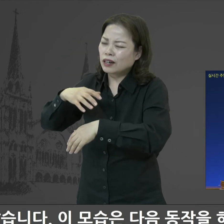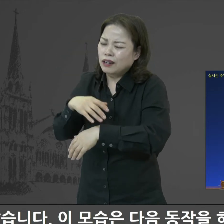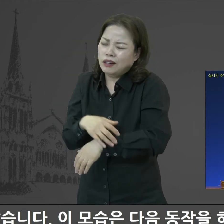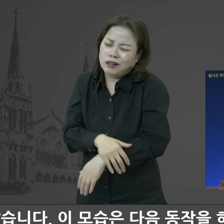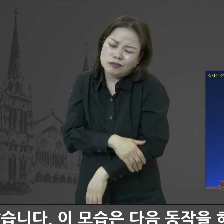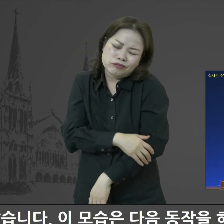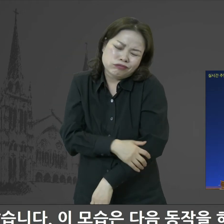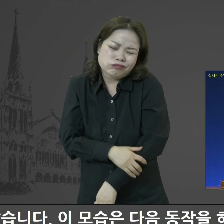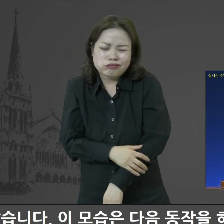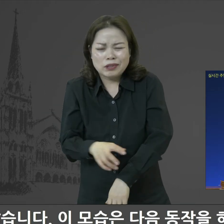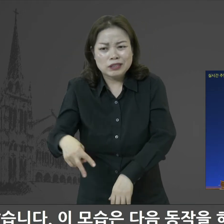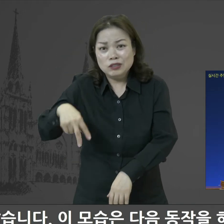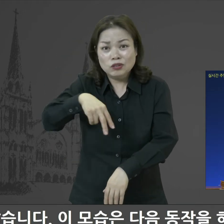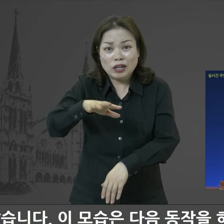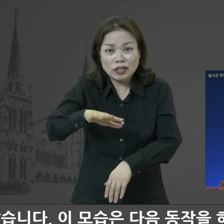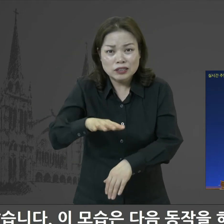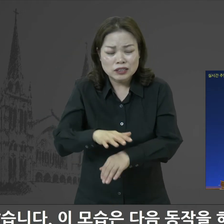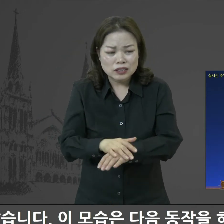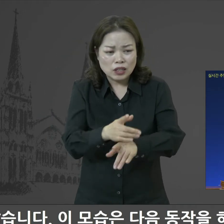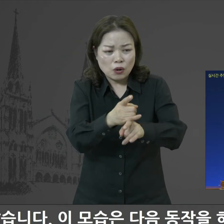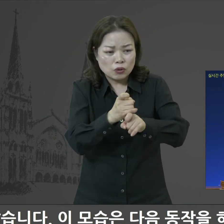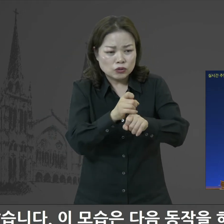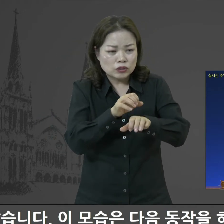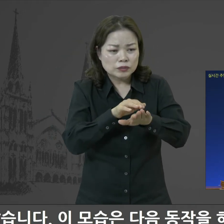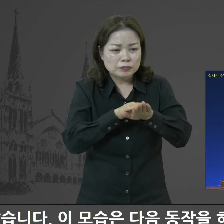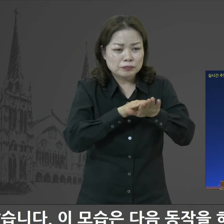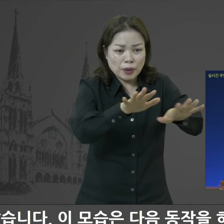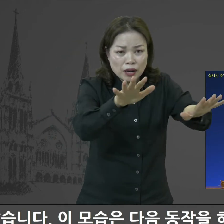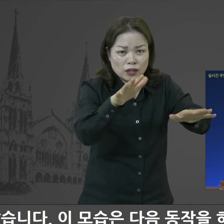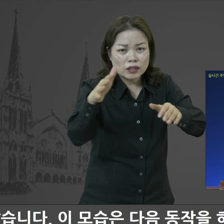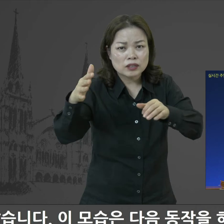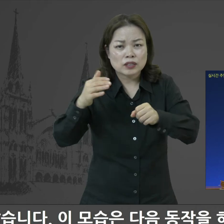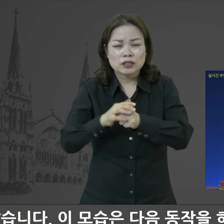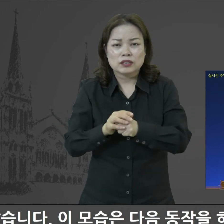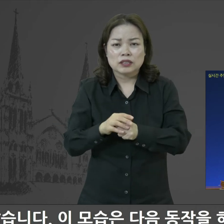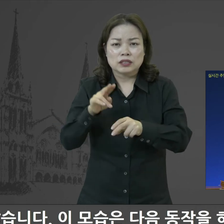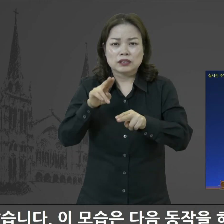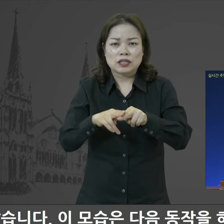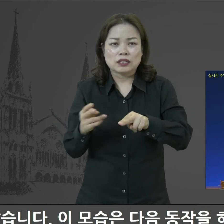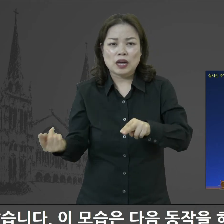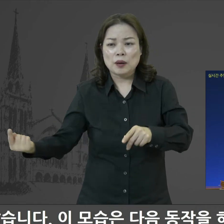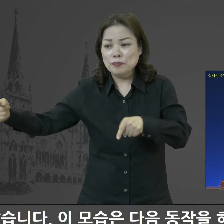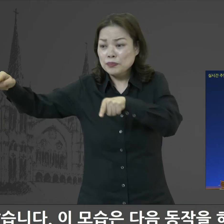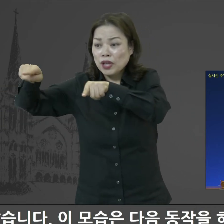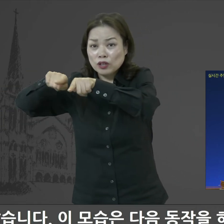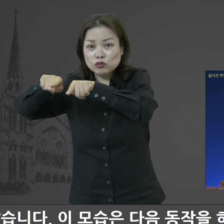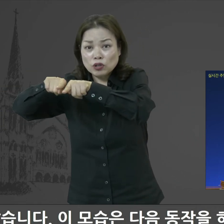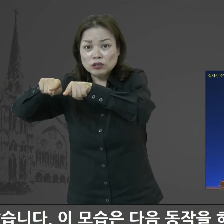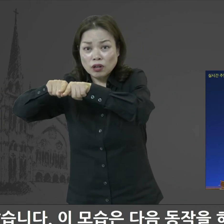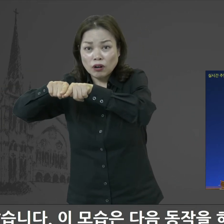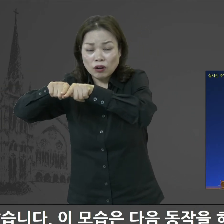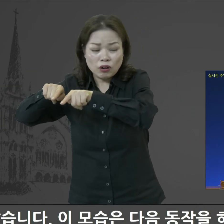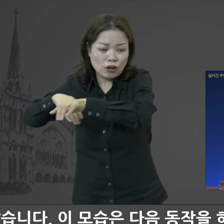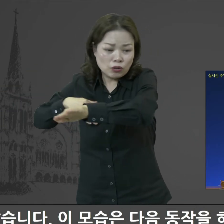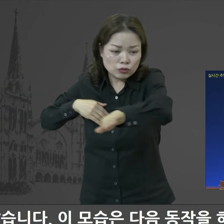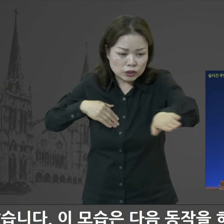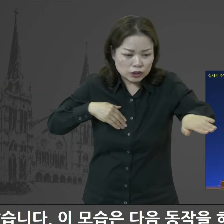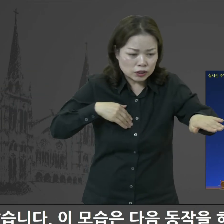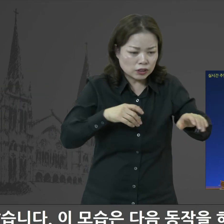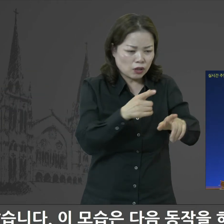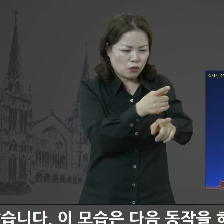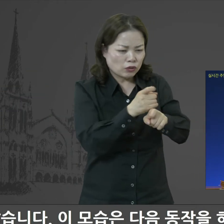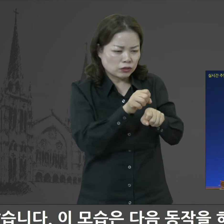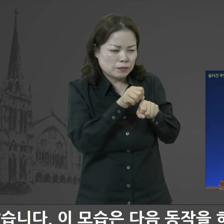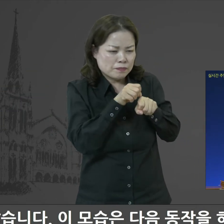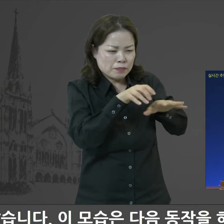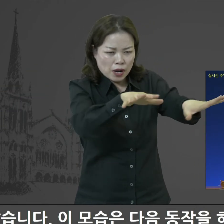아니라 하나님, 우리의 대적들을 흩으시기 위해서 하나님 자리에서 일어나 주셔서 우리의 대적들을 흩으시고 우리의